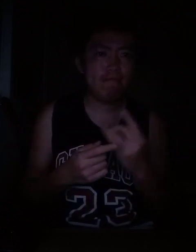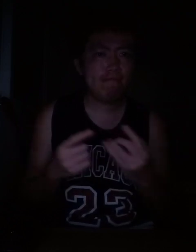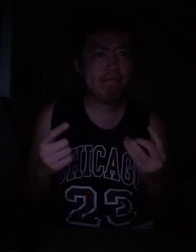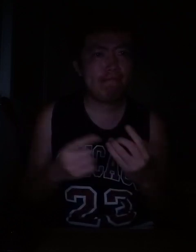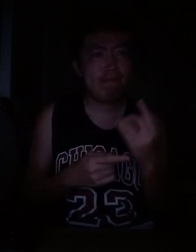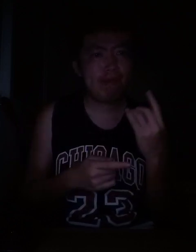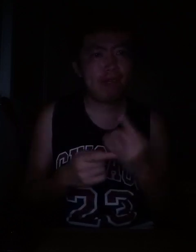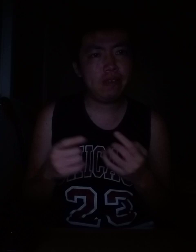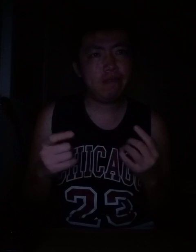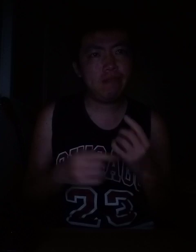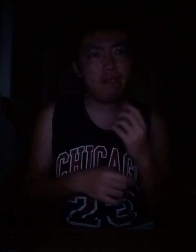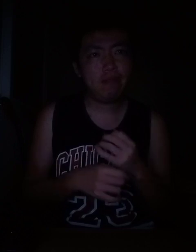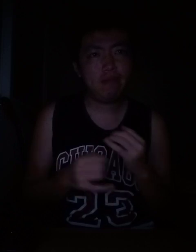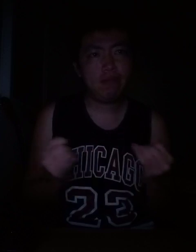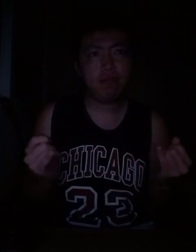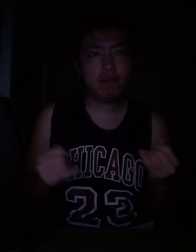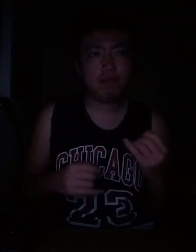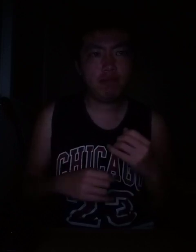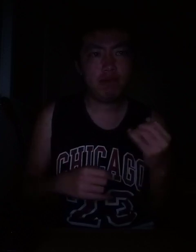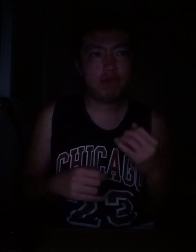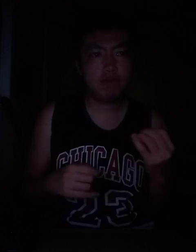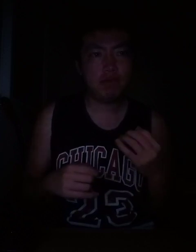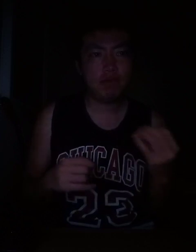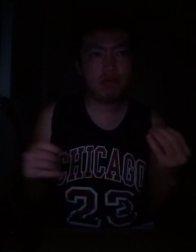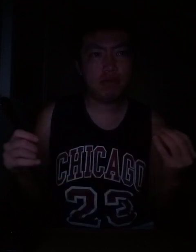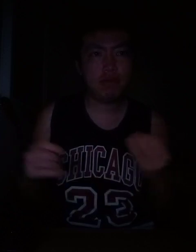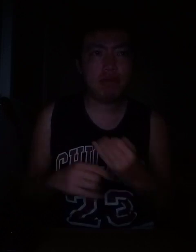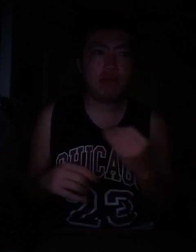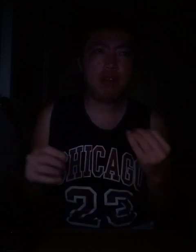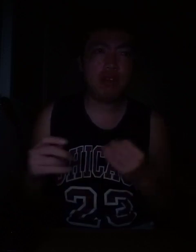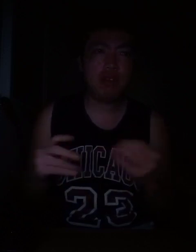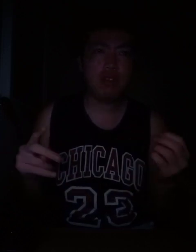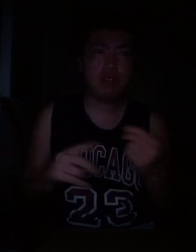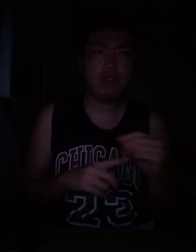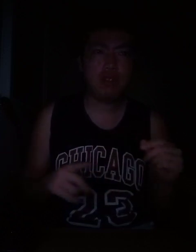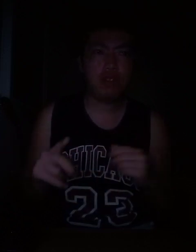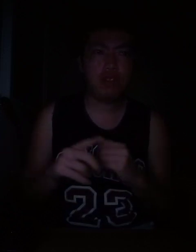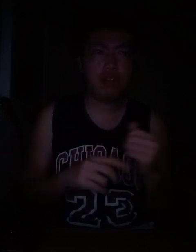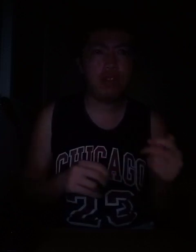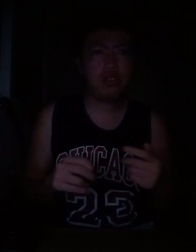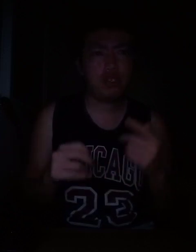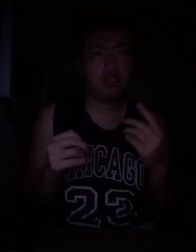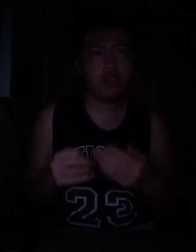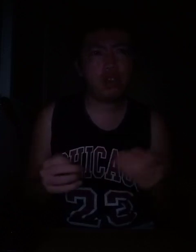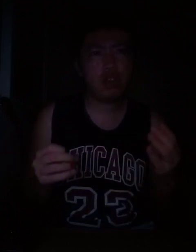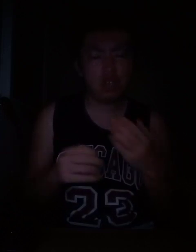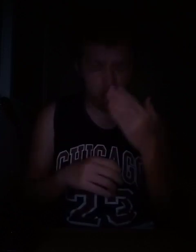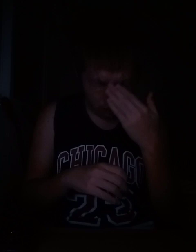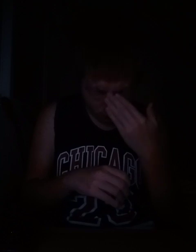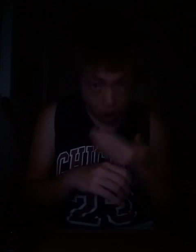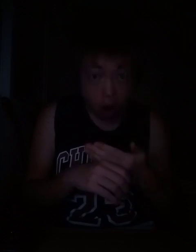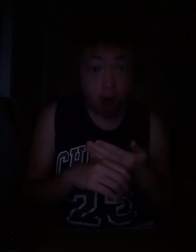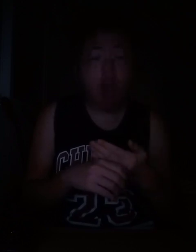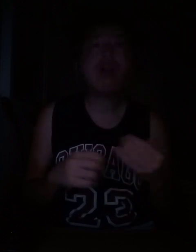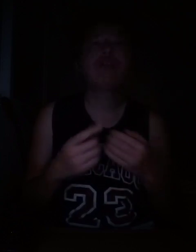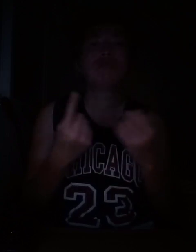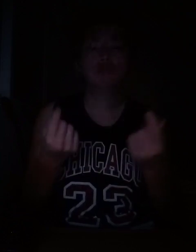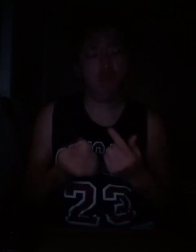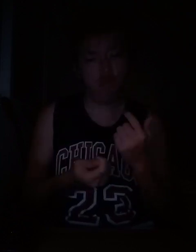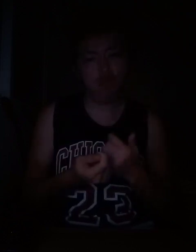통로전으로 비화했습니다. 다른 진흙탕 싸움은 거론하고 싶지 않습니다. 하지만 사과하는 자리에서 공개적으로 자신을